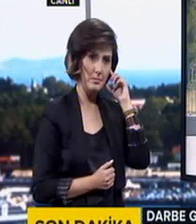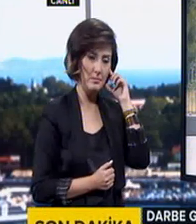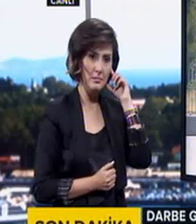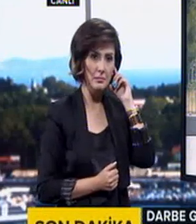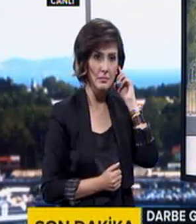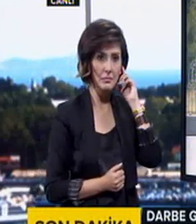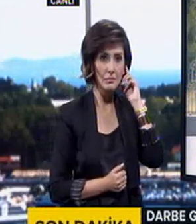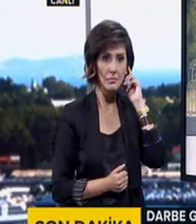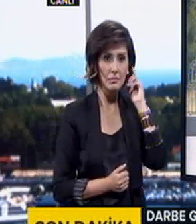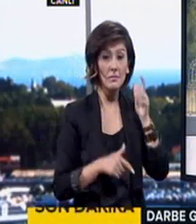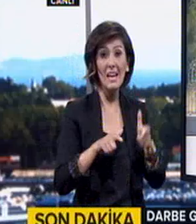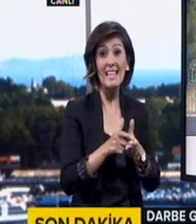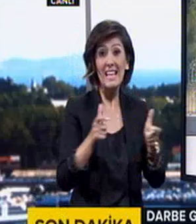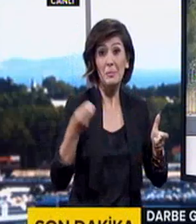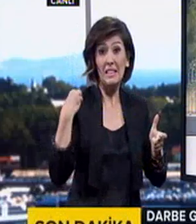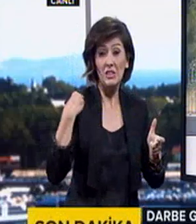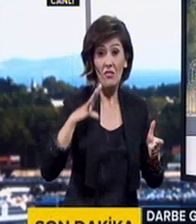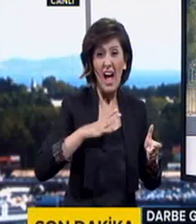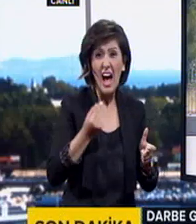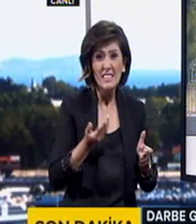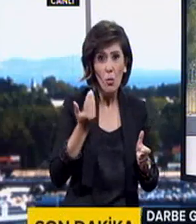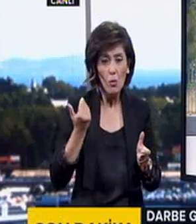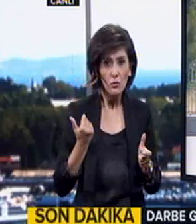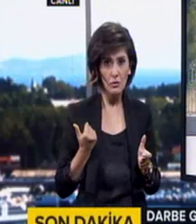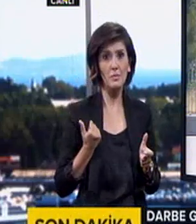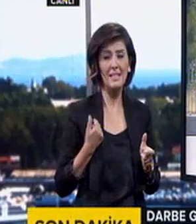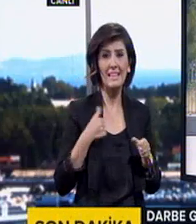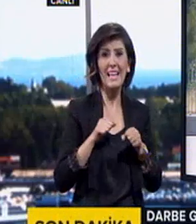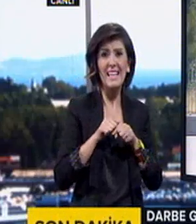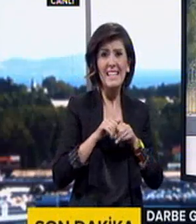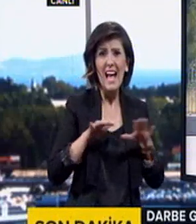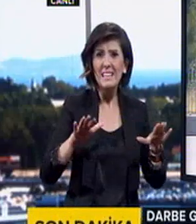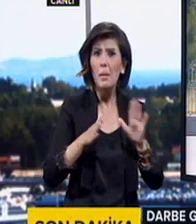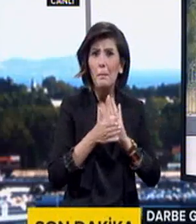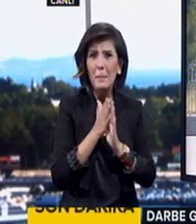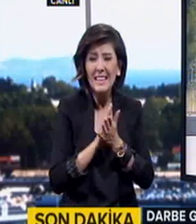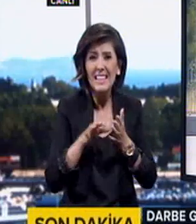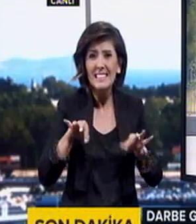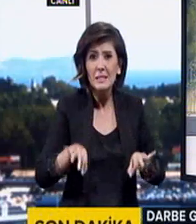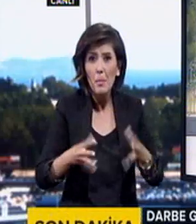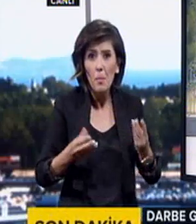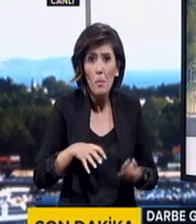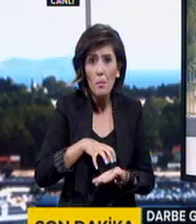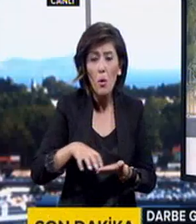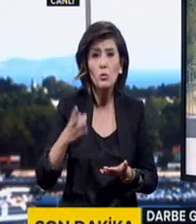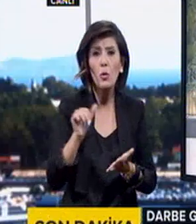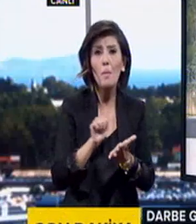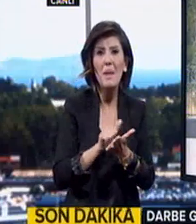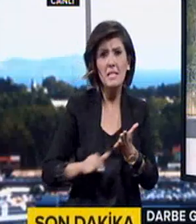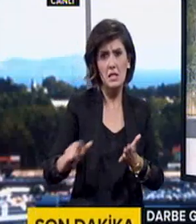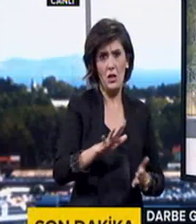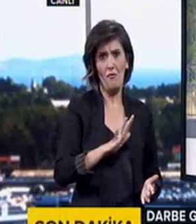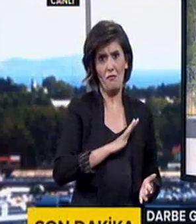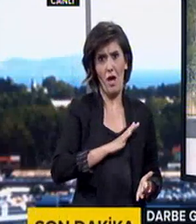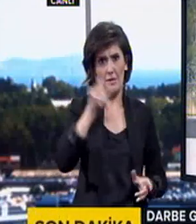Evet, yaşanan bu gelişmeyle başlayalım. Az evvel yayınımızı tamamlamamızın ardından bulunduğumuz bölgede pek çok basın mensubu